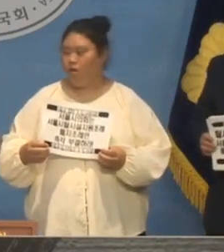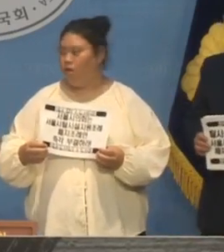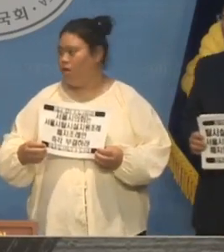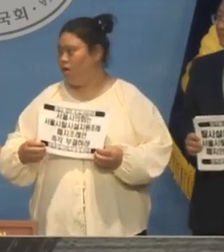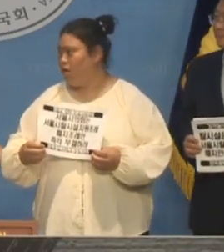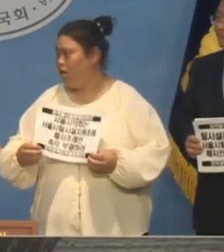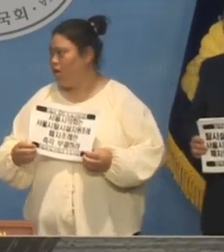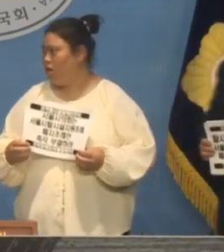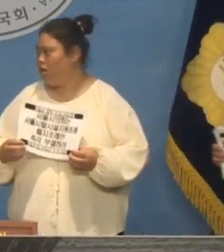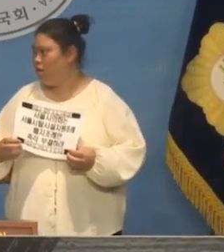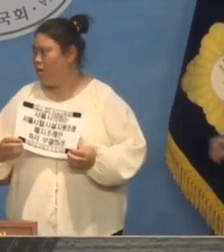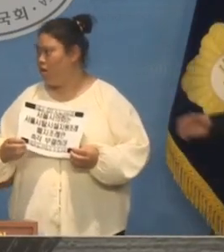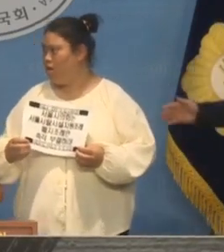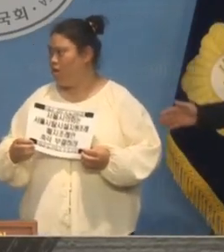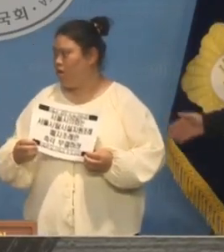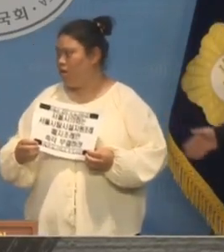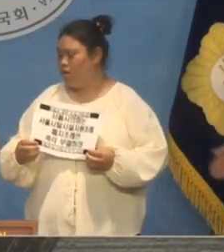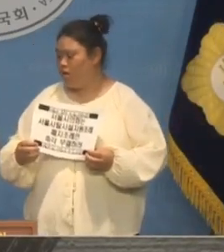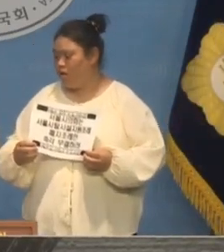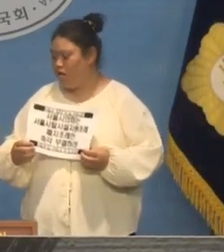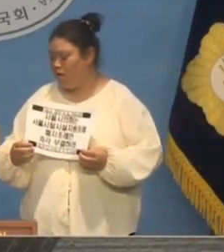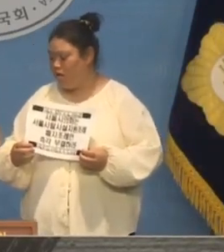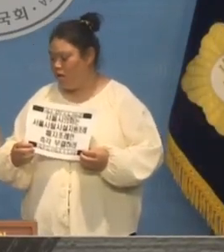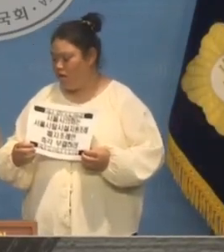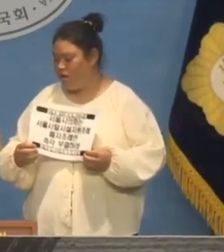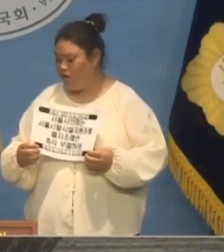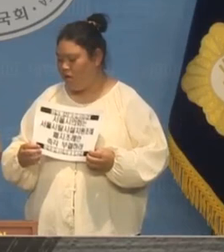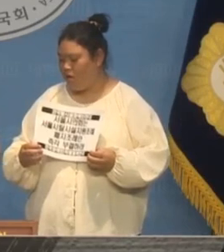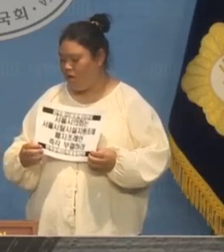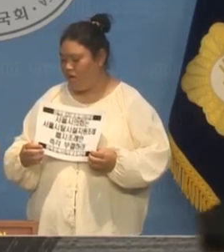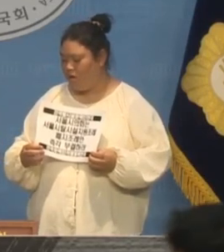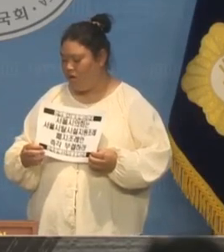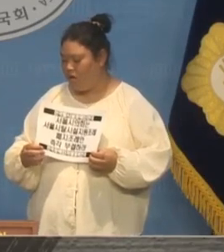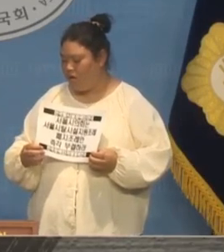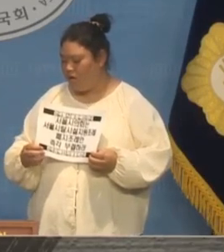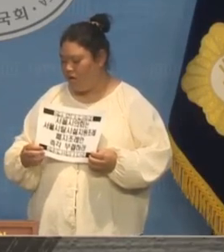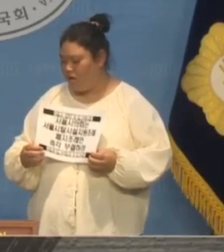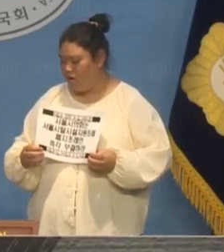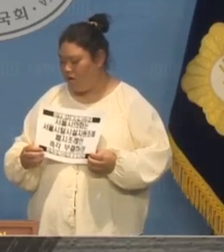잠깐만 자리 준비하고 바로 사진 촬영 시작하겠습니다.